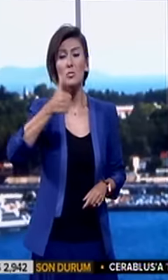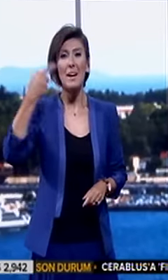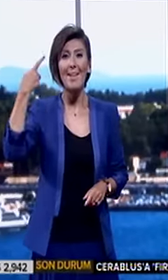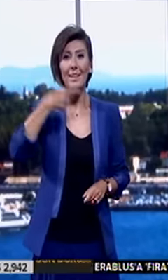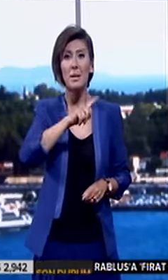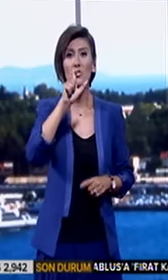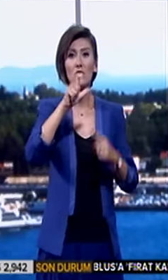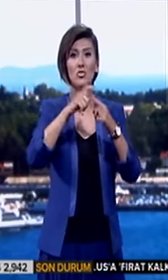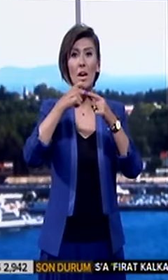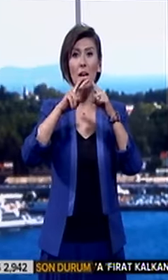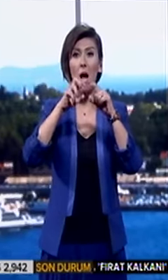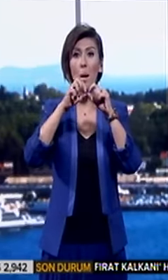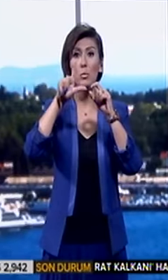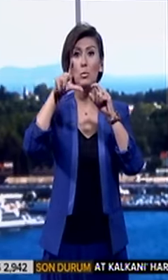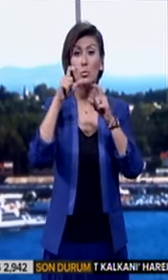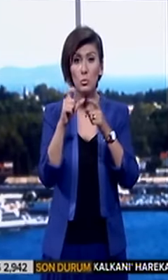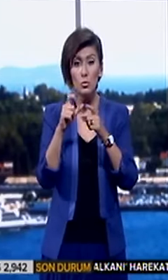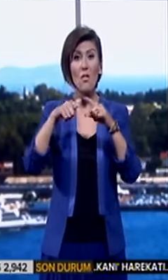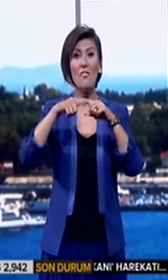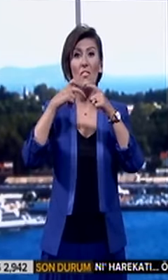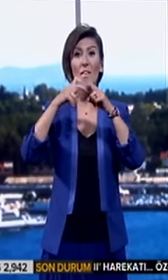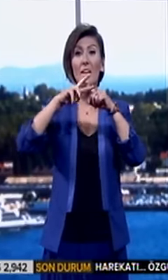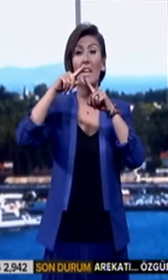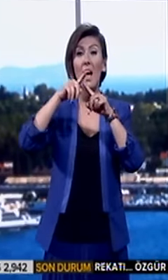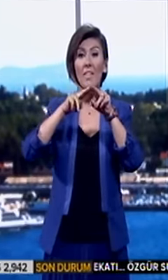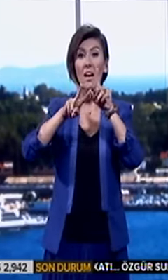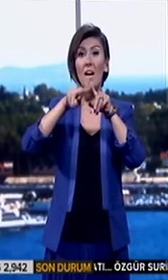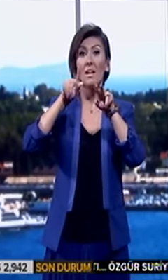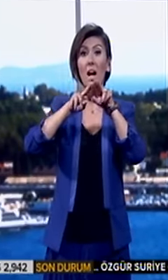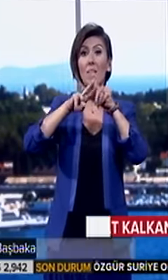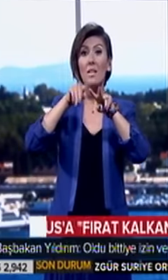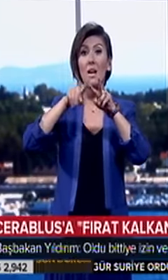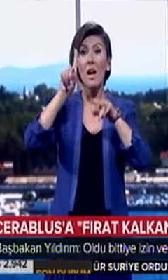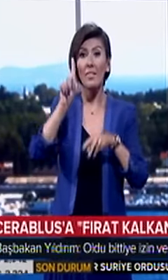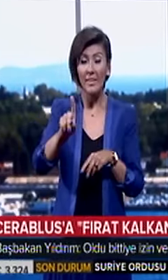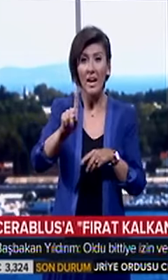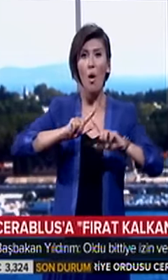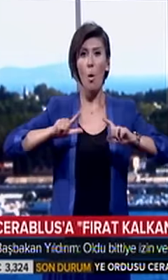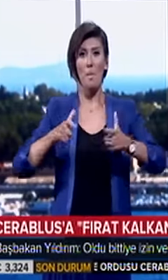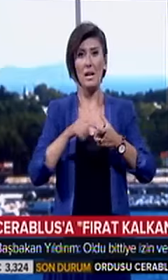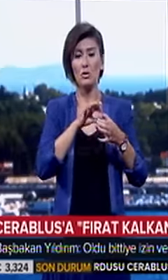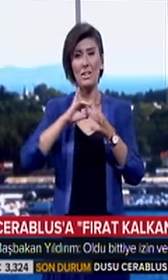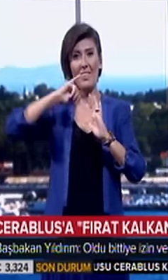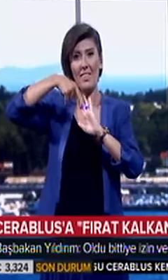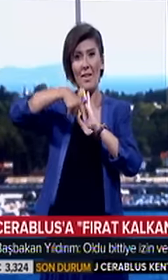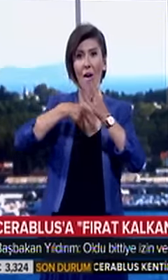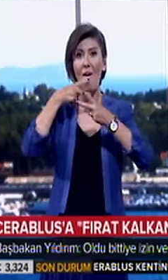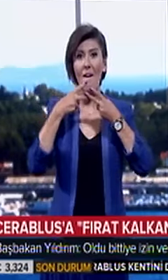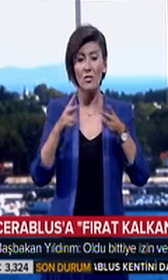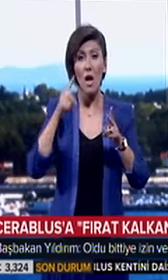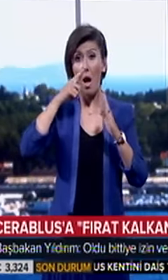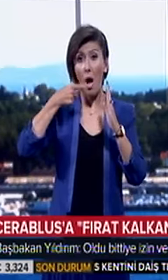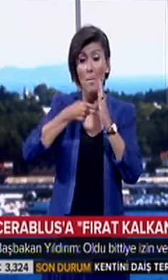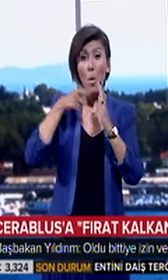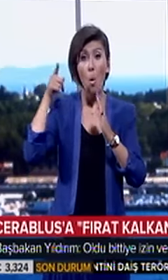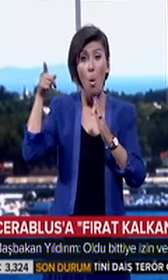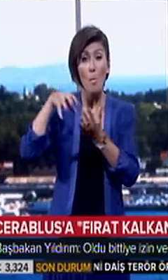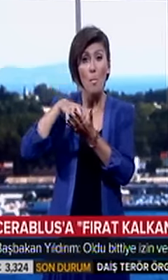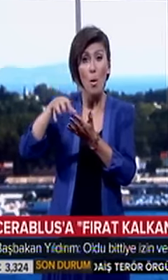Başbakan Binali Yıldırım, Cerablus'a Fırat Kalkanı Harekatı'na ilişkin ayrıntıları açıkladı. Amacımız o bölgede bir oldu